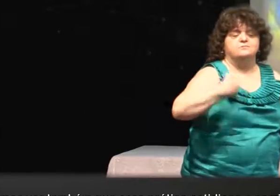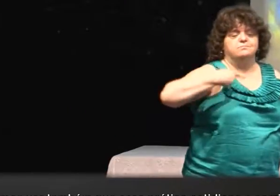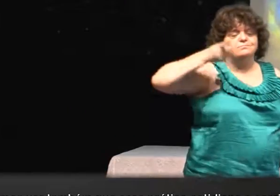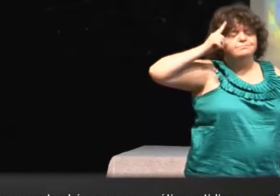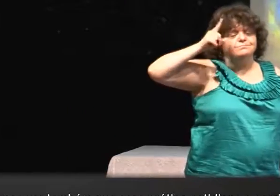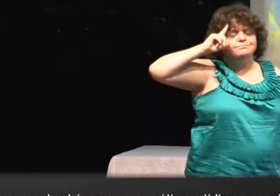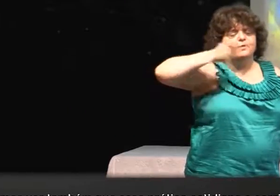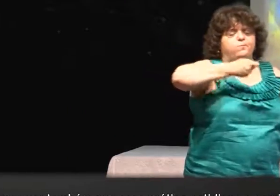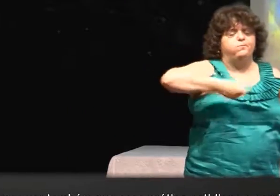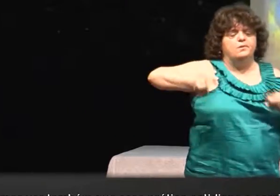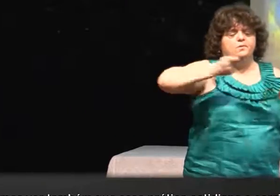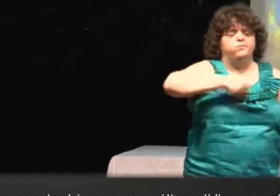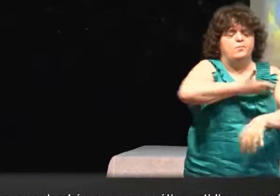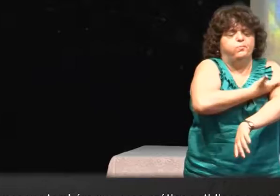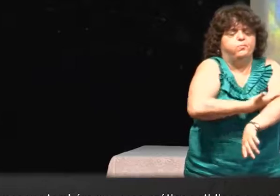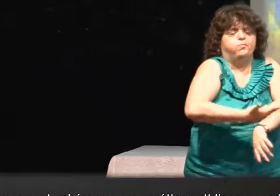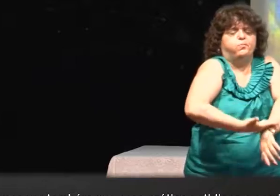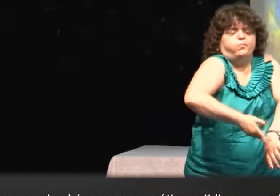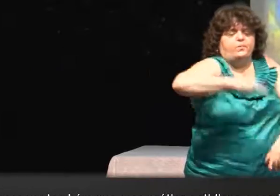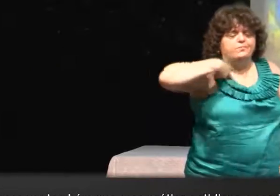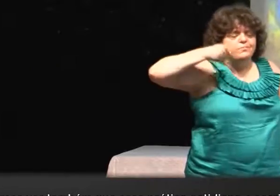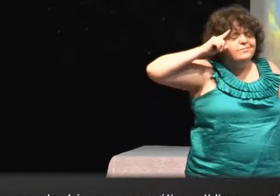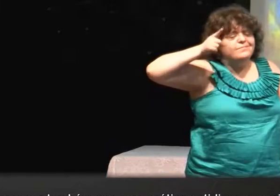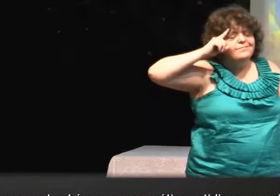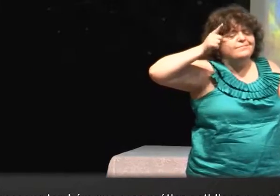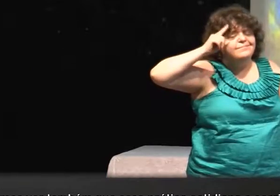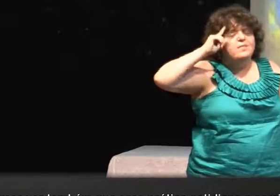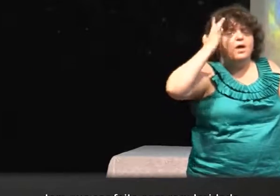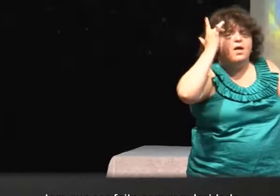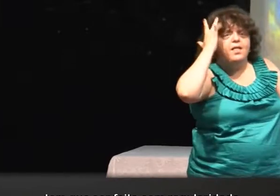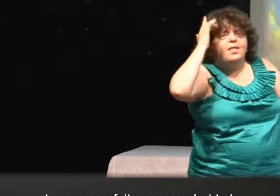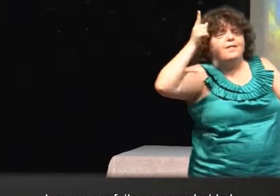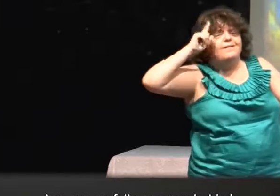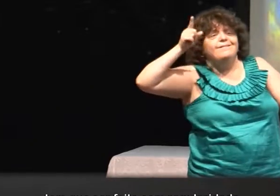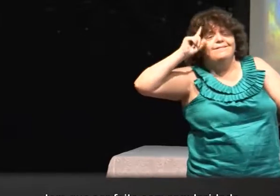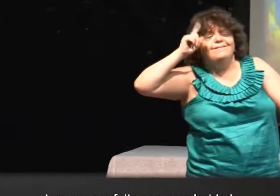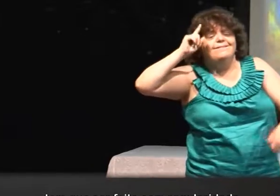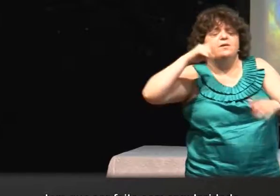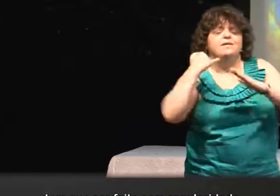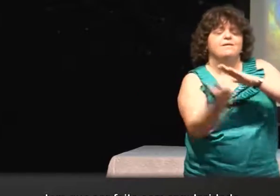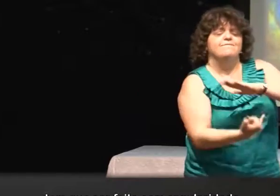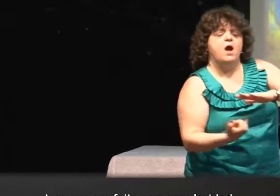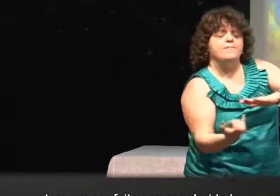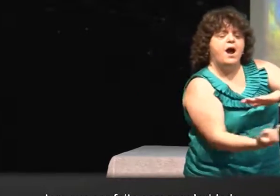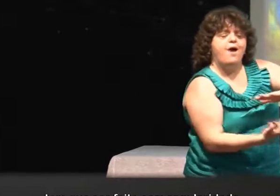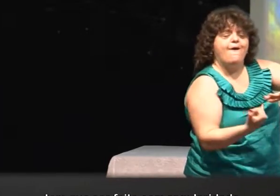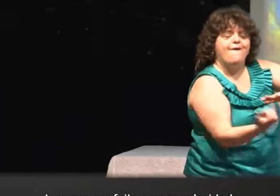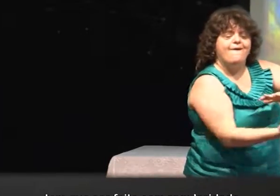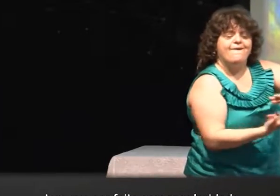dizer também que essa prática cotidiana e corriqueira tem que ser feita com